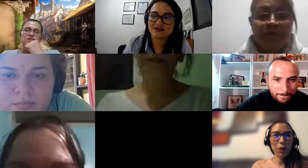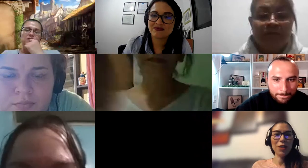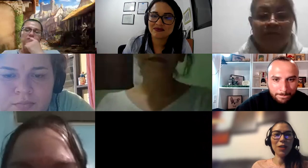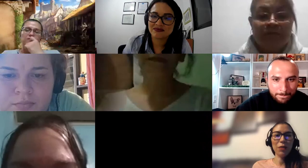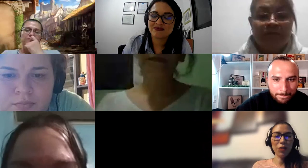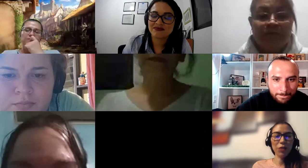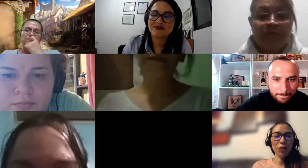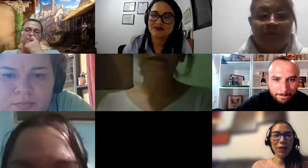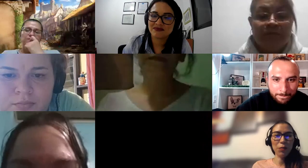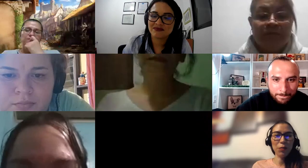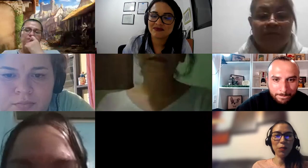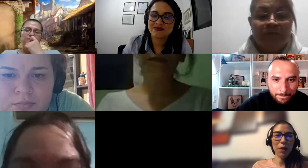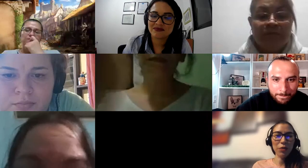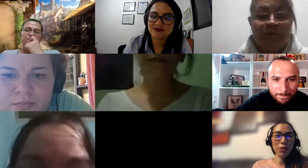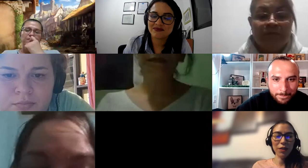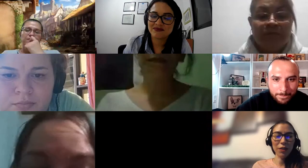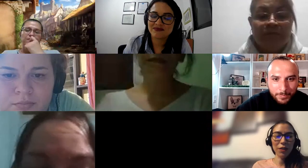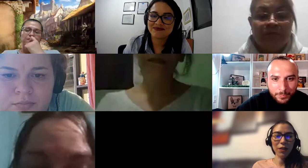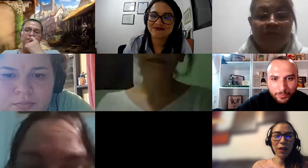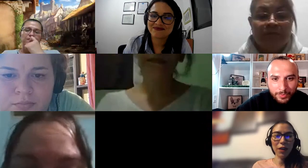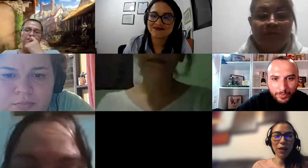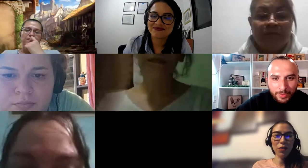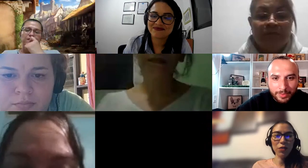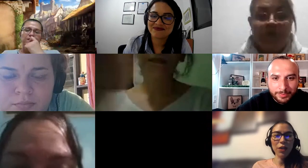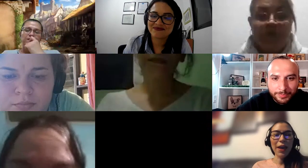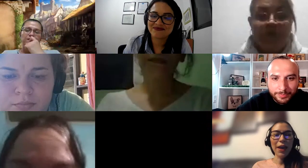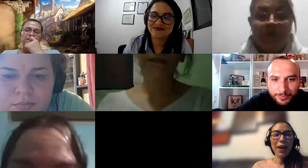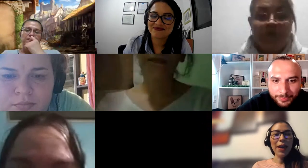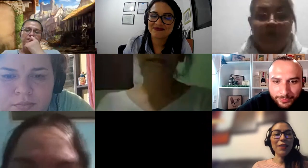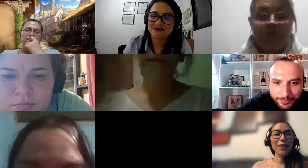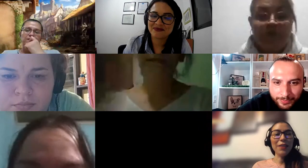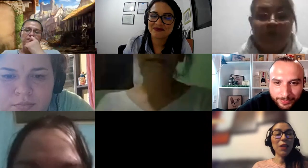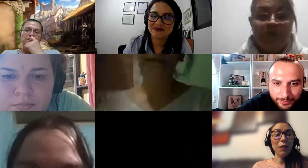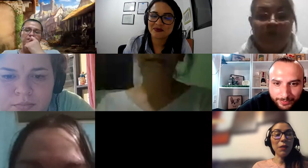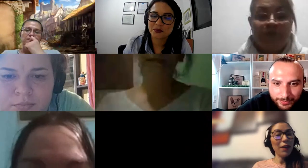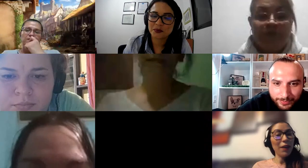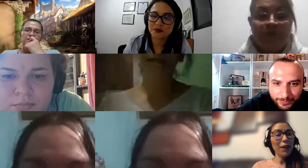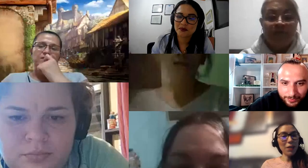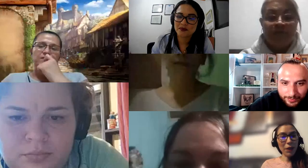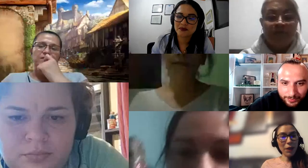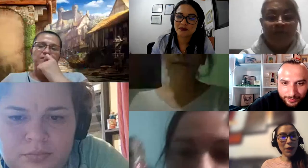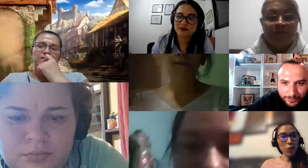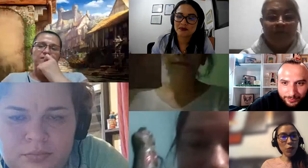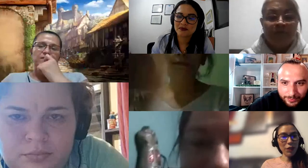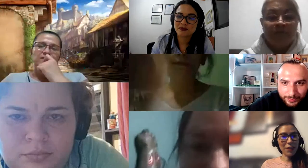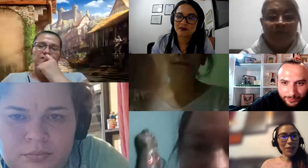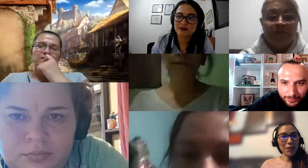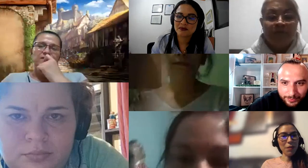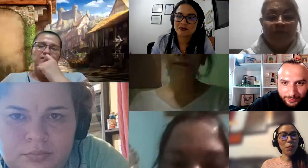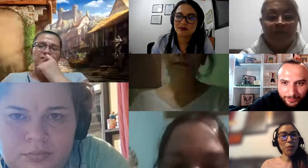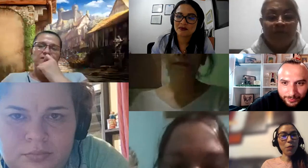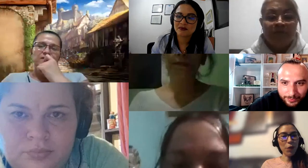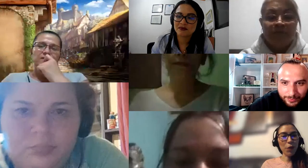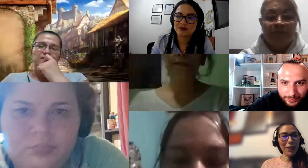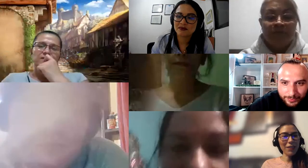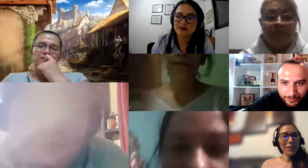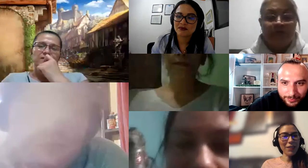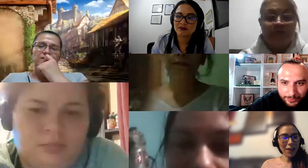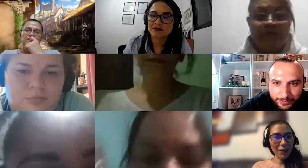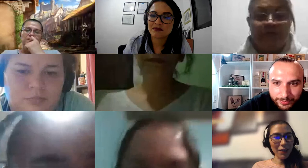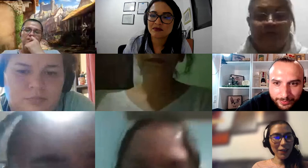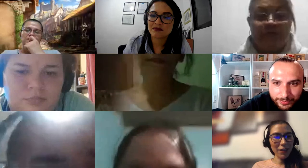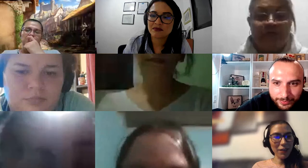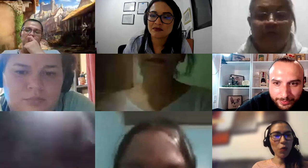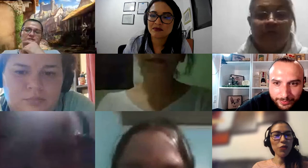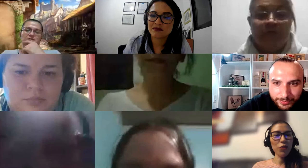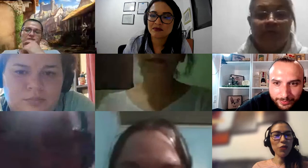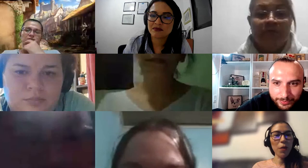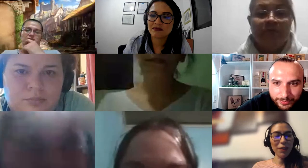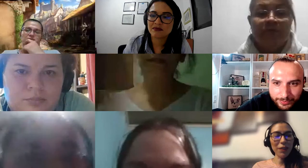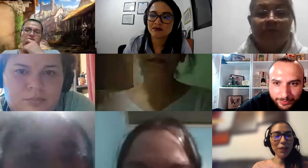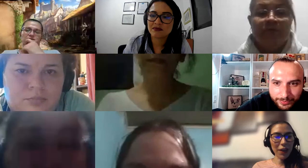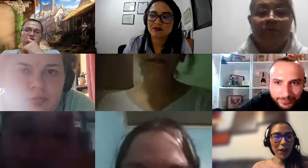las personas podamos entendernos, escribir las preguntas por el chat o los